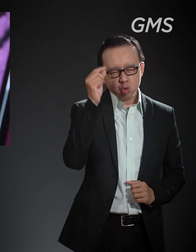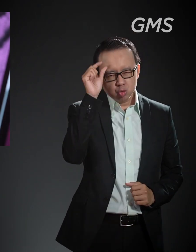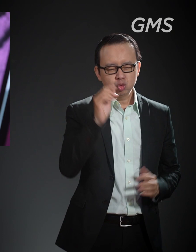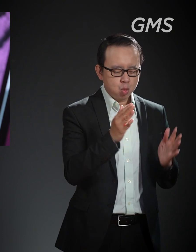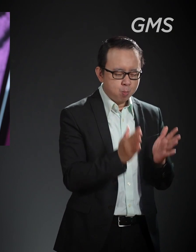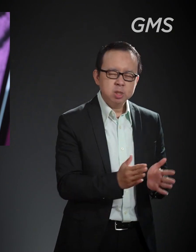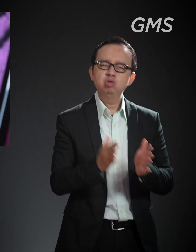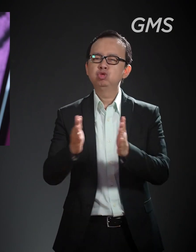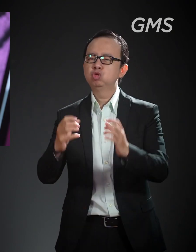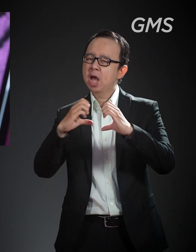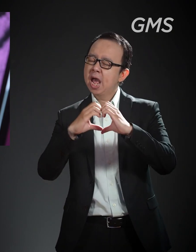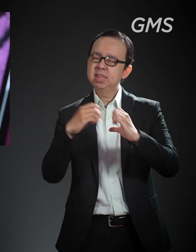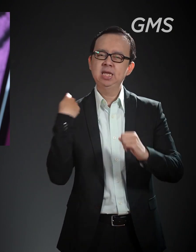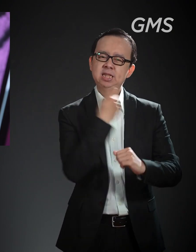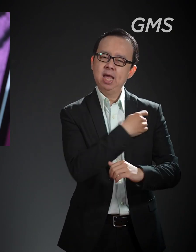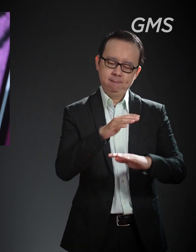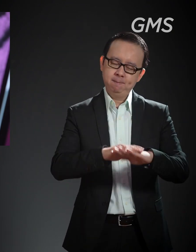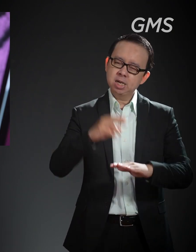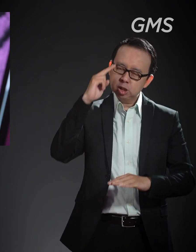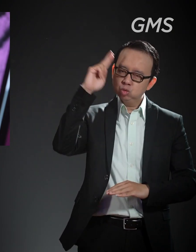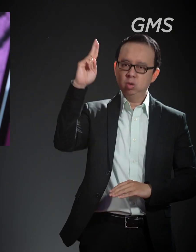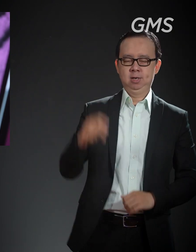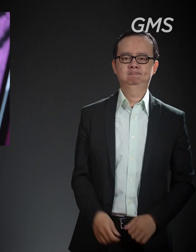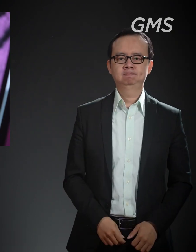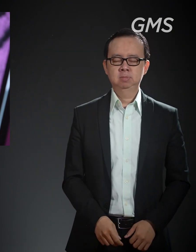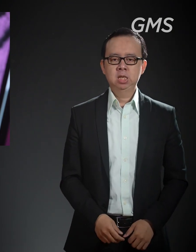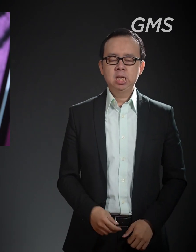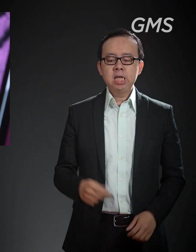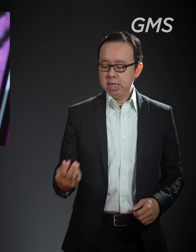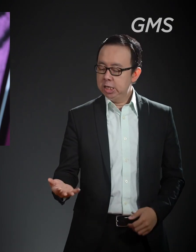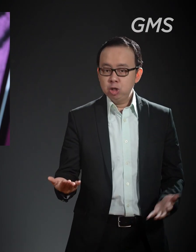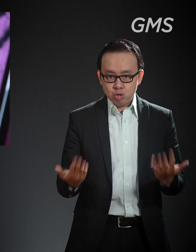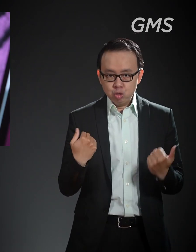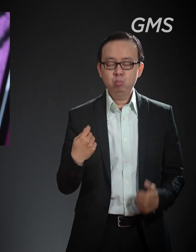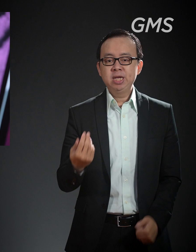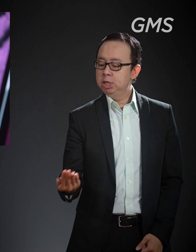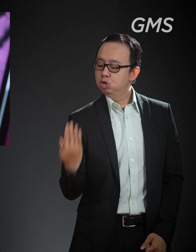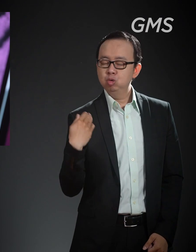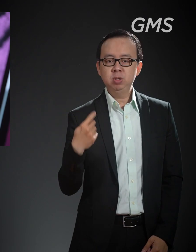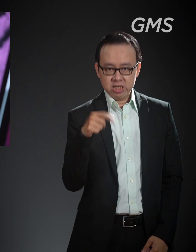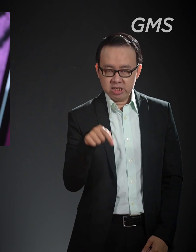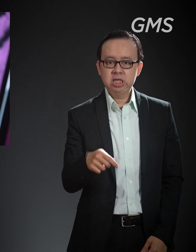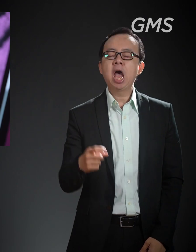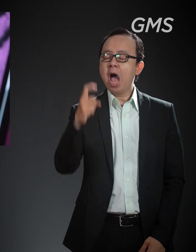Tuhan. Hidup ini gak boleh heartless. Hidup ini tidak boleh tidak